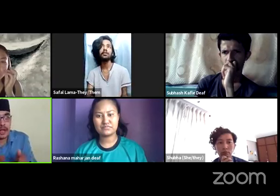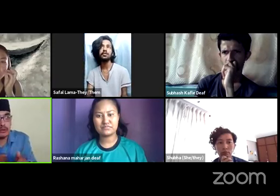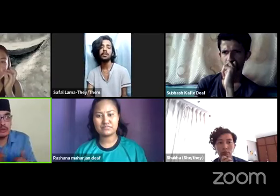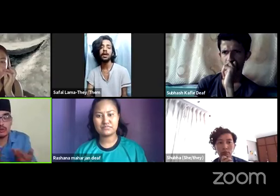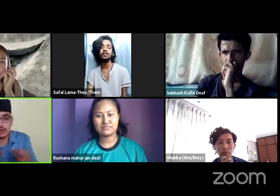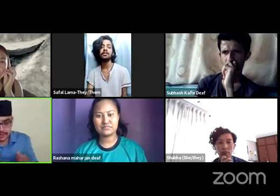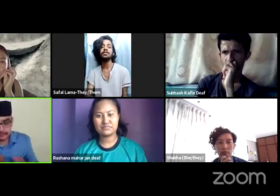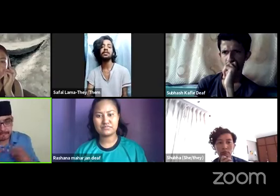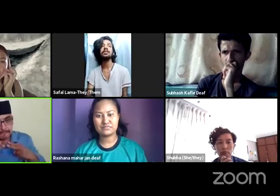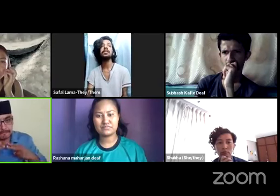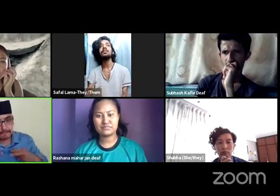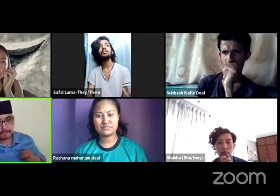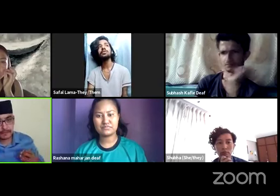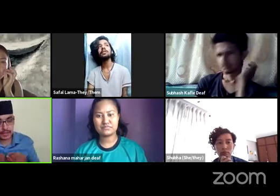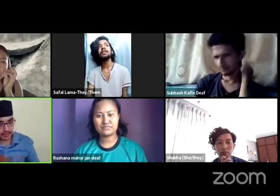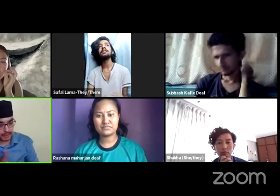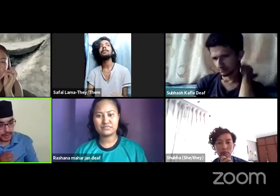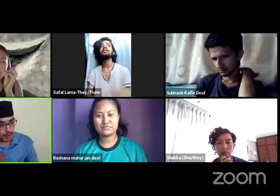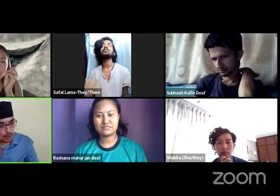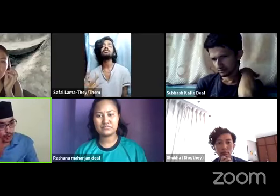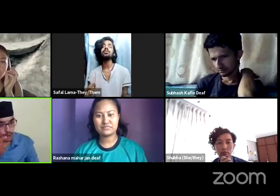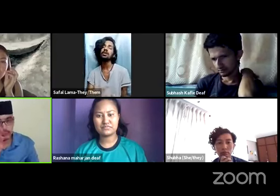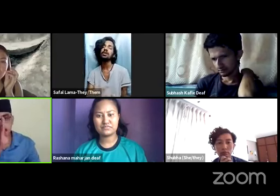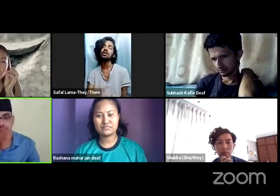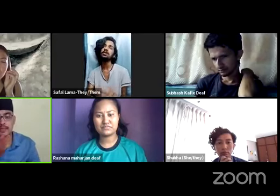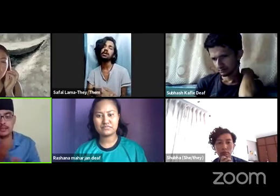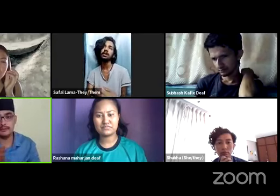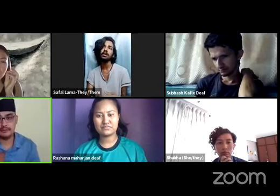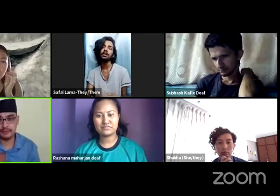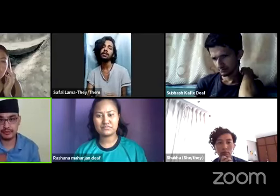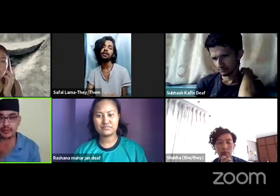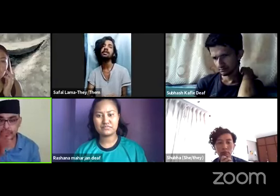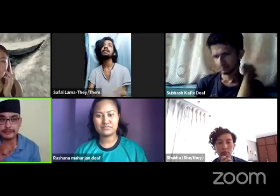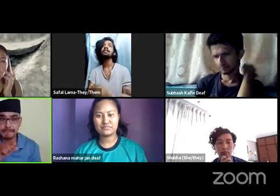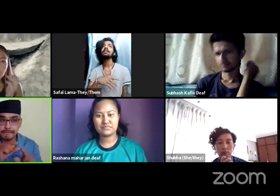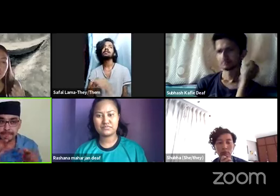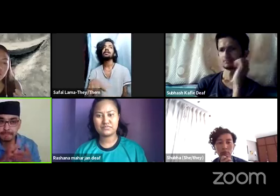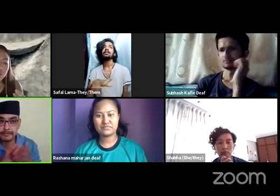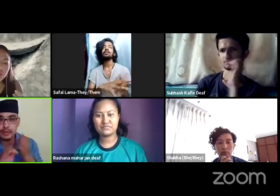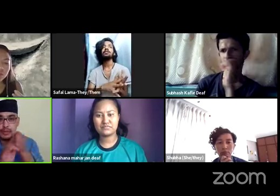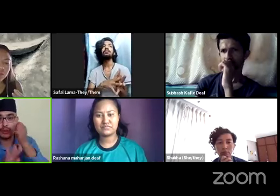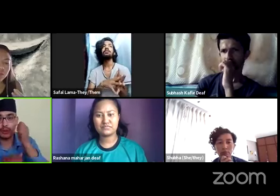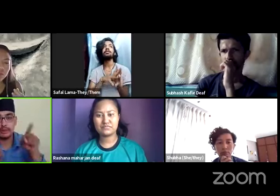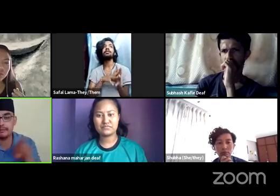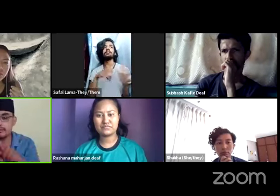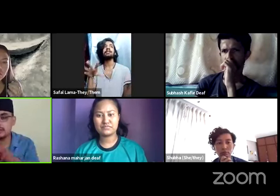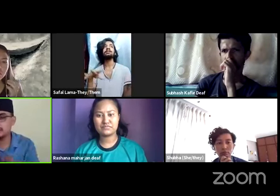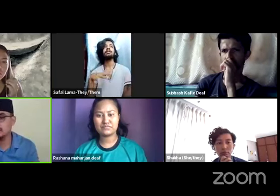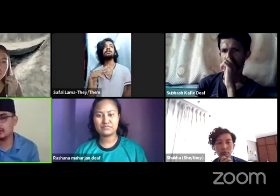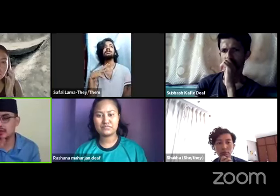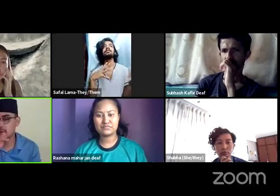हामी कन्फ्युजन भएर आउँछ. त्यही भएर चाहिँ बुझ्ने बेला चाहिँ हामीलाई त्यो सोर्सेसहरू पनि छैन. त्यही भएर चाहिँ यो